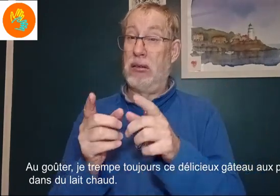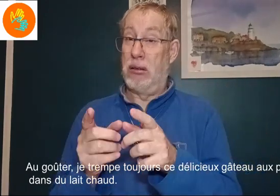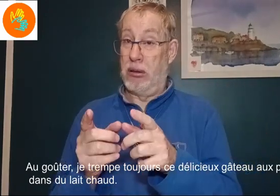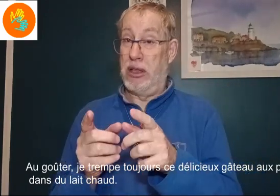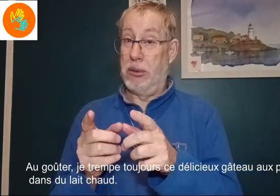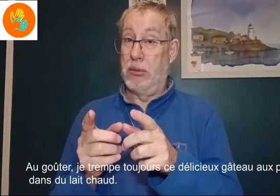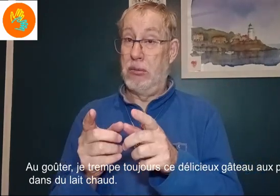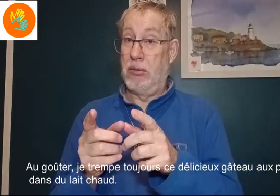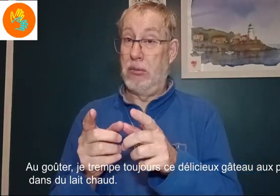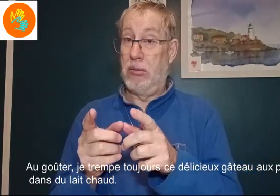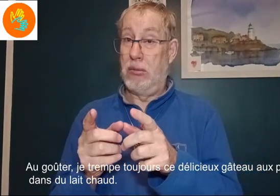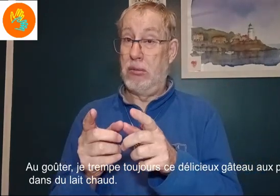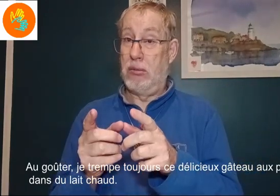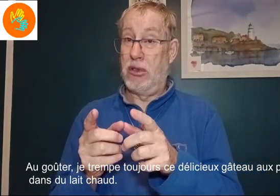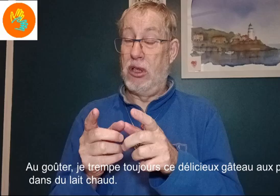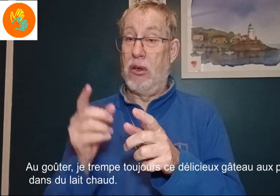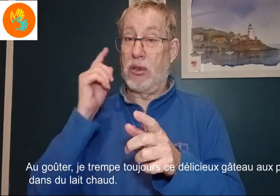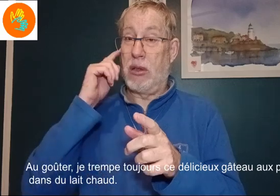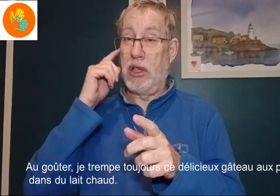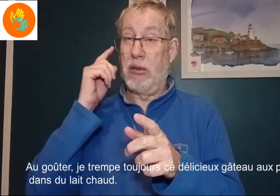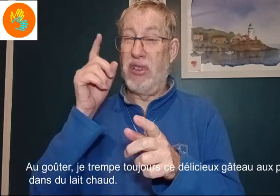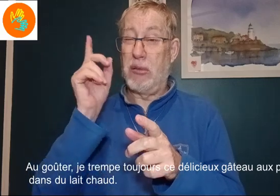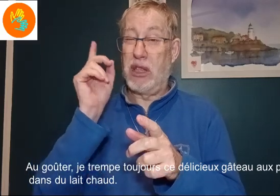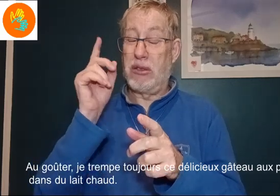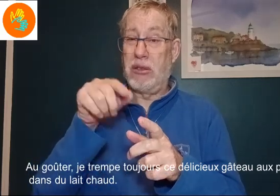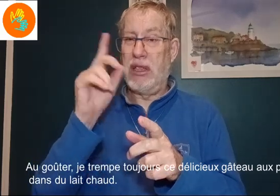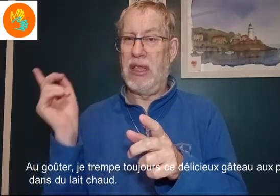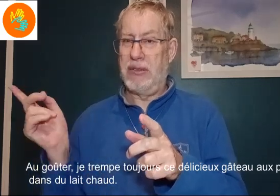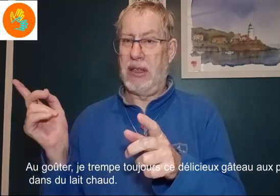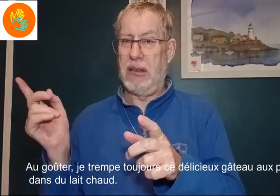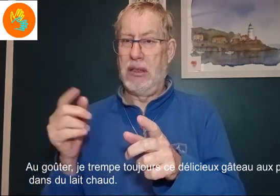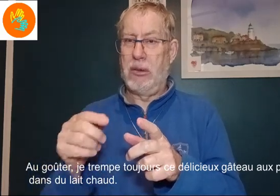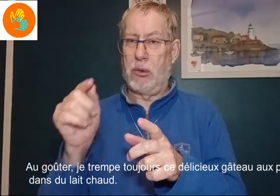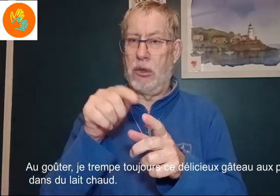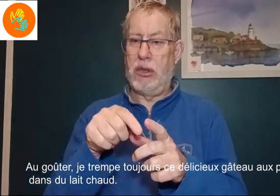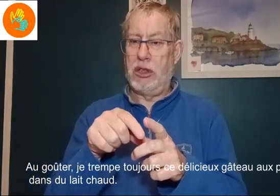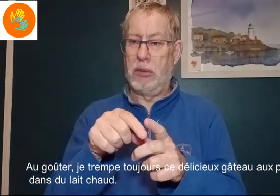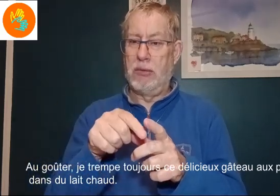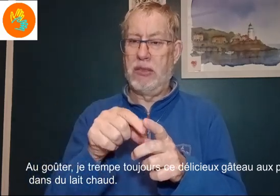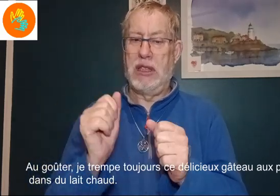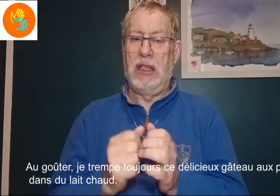dans le lait chaud. Il faut se rappeler que le verbe d'action, il est à la fin. Hein. Donc dans le lait chaud,